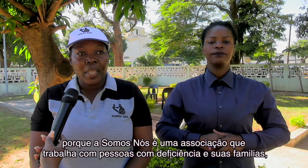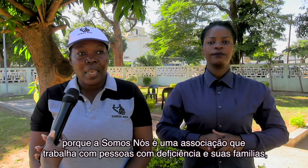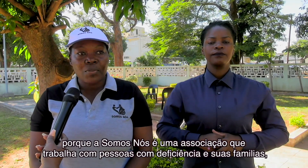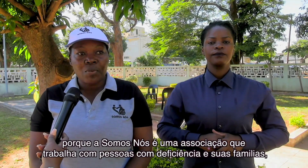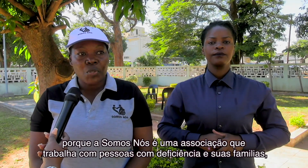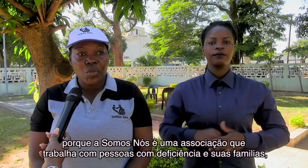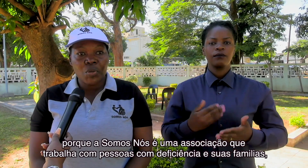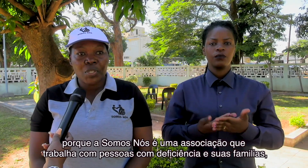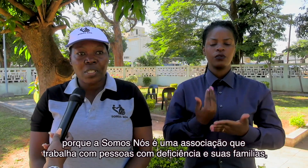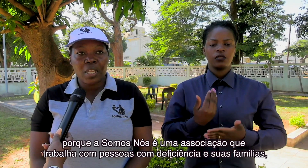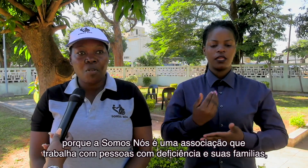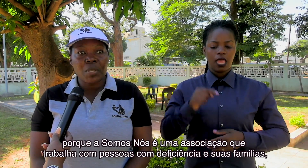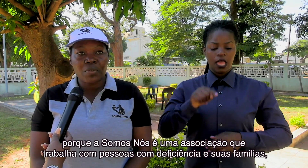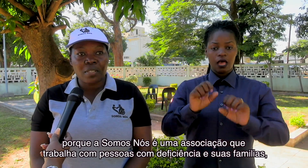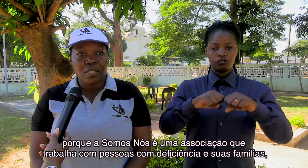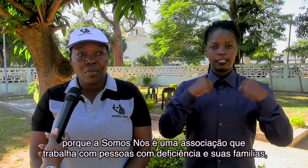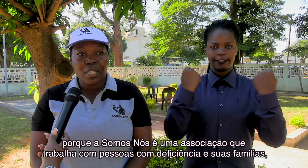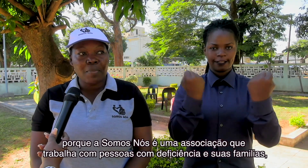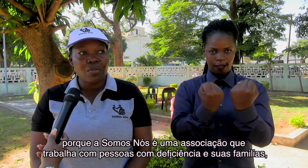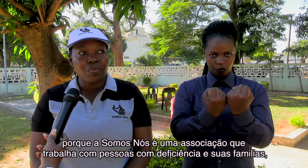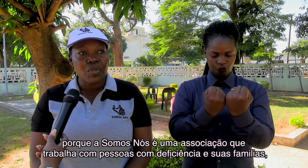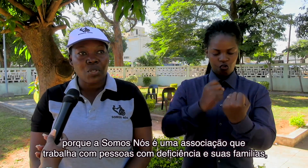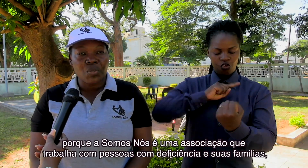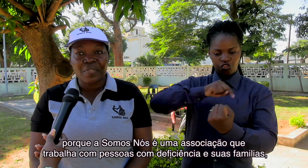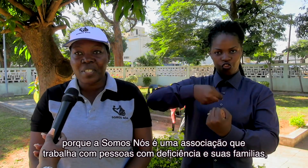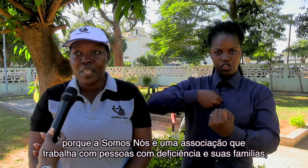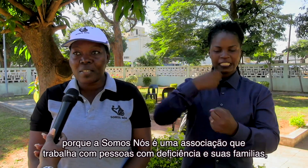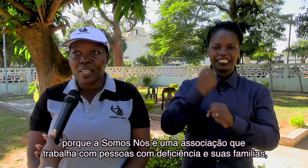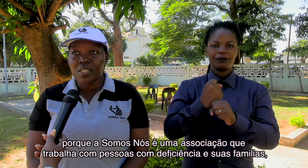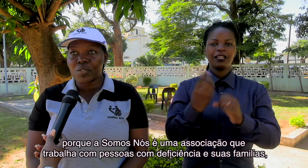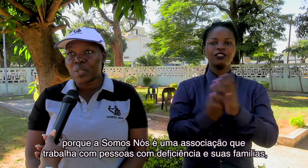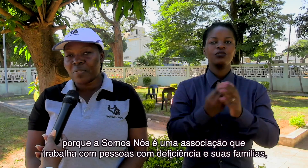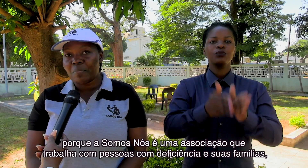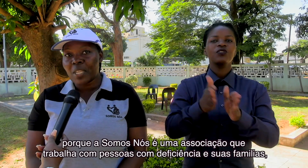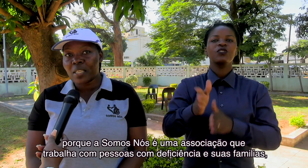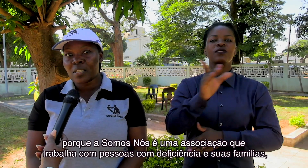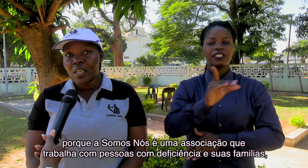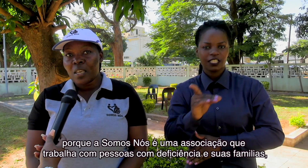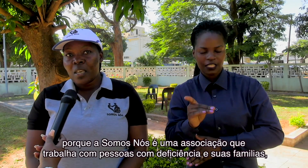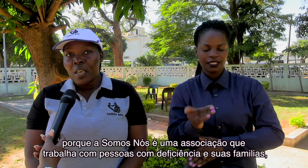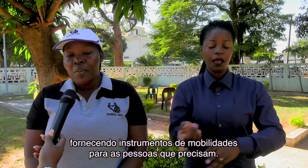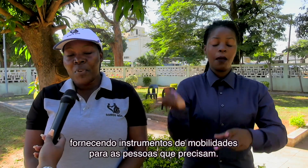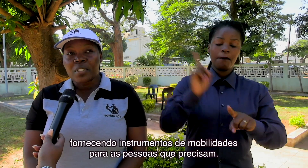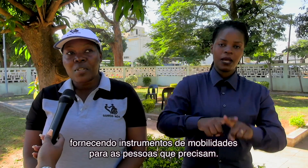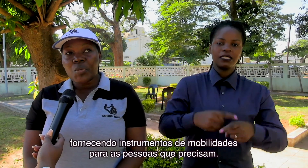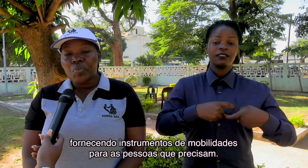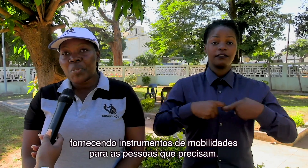porque a Somos Nós, ela é uma associação que trabalha com pessoas com deficiências e suas famílias, fornecendo instrumentos